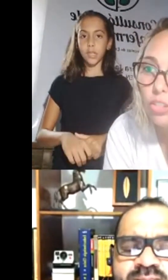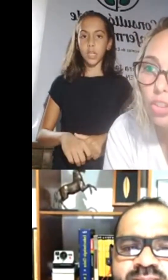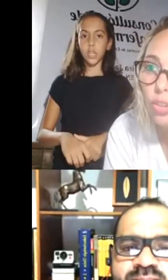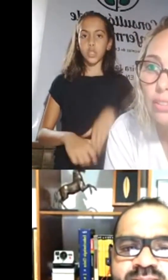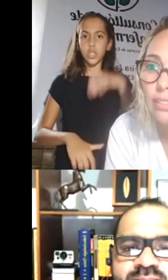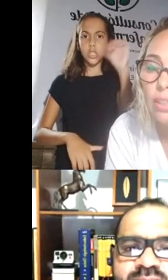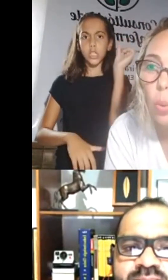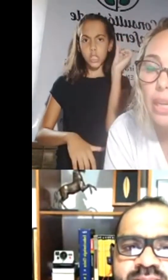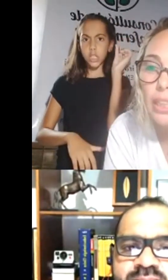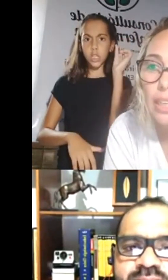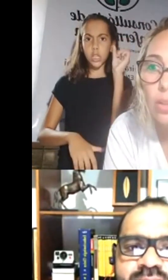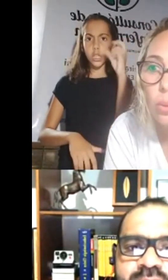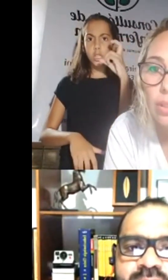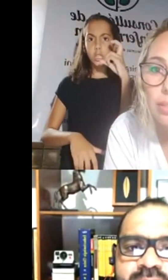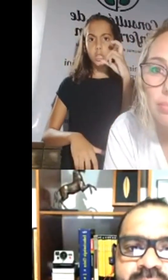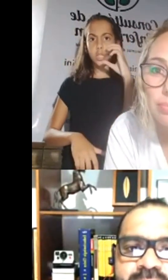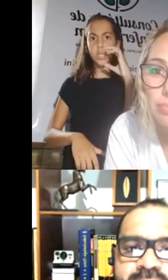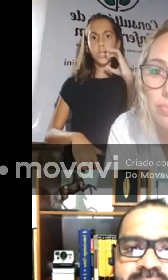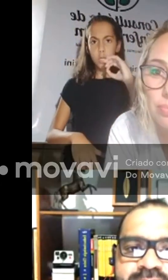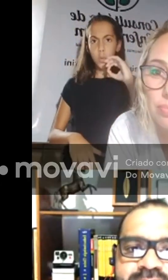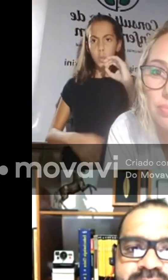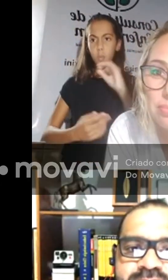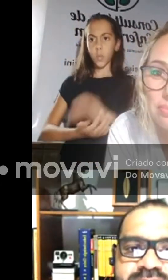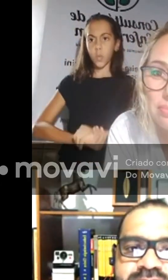estamos 18h50 agora.